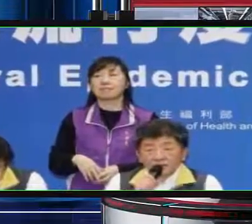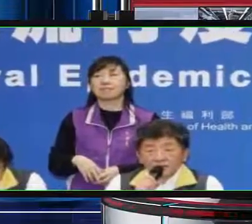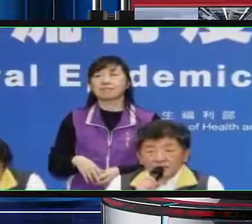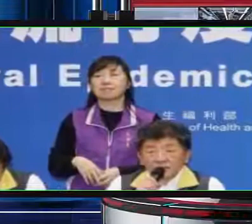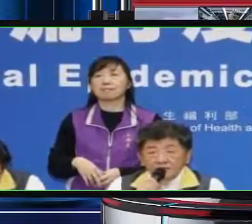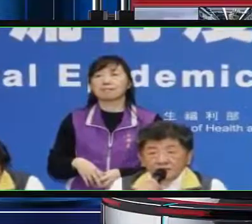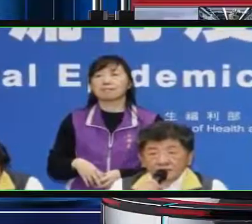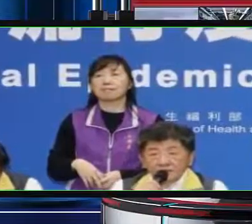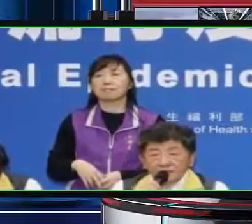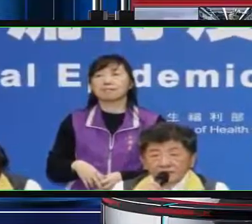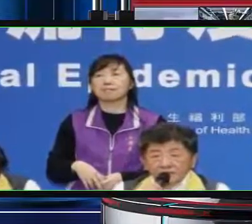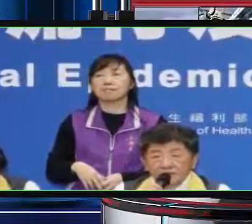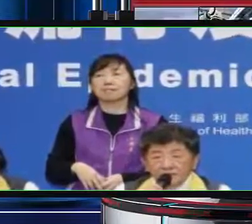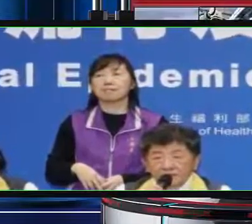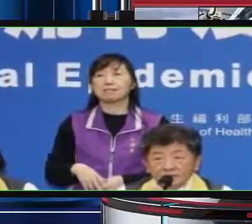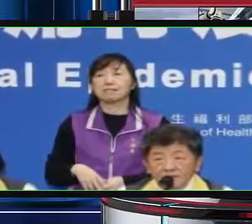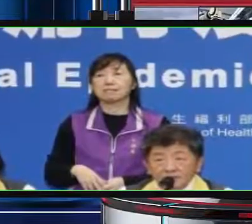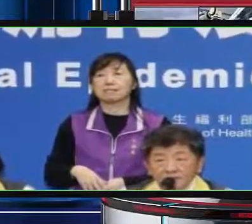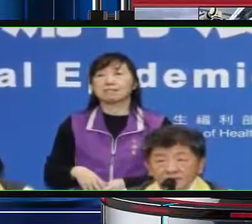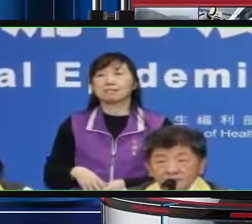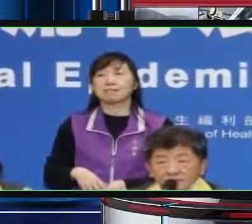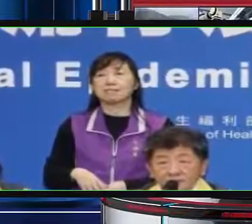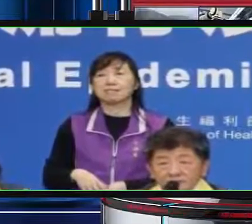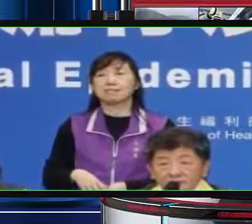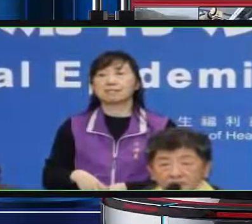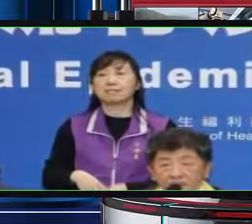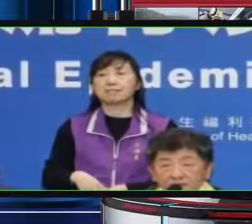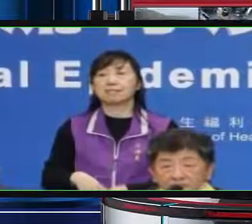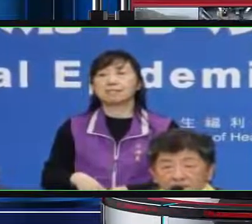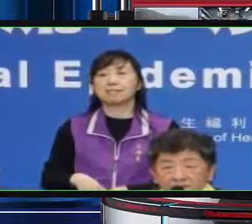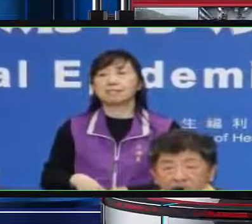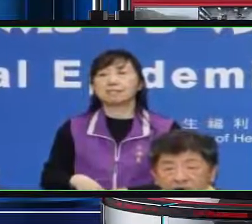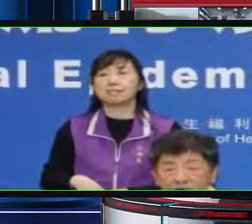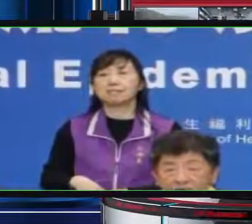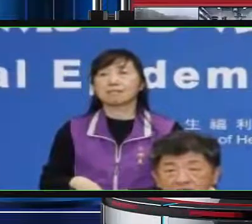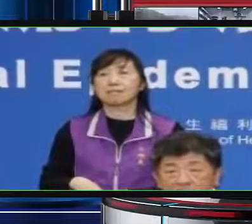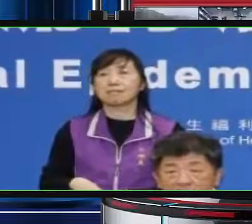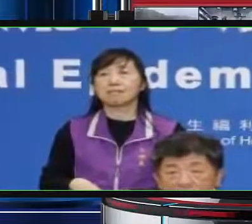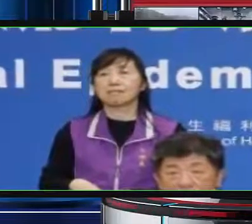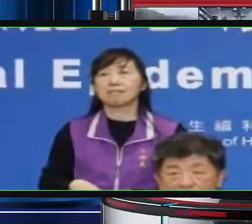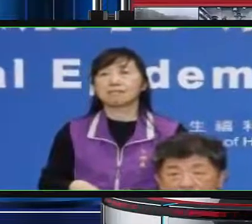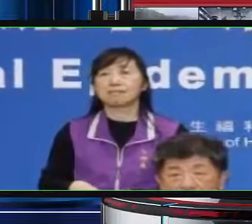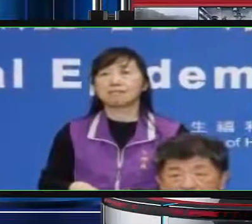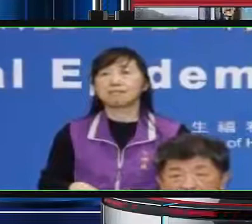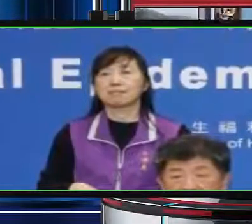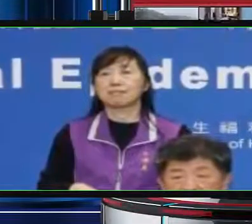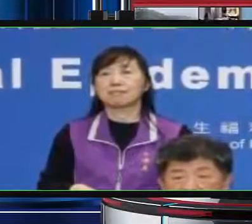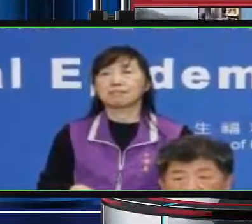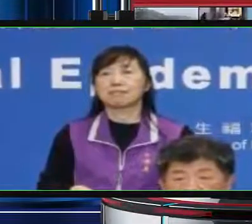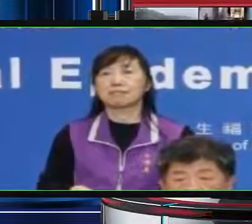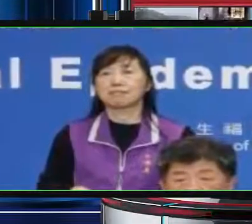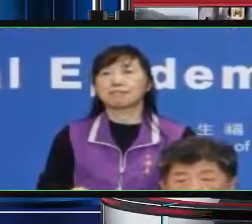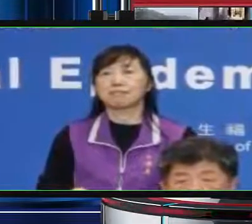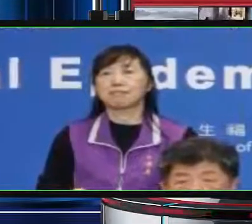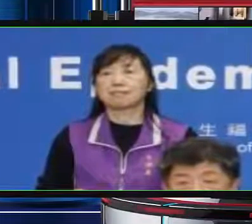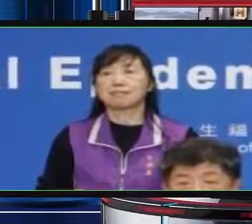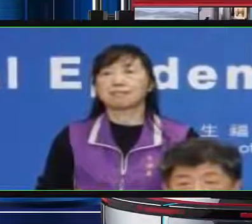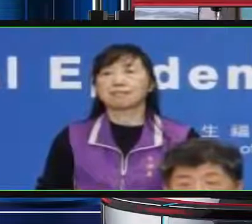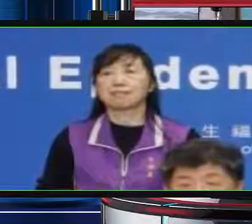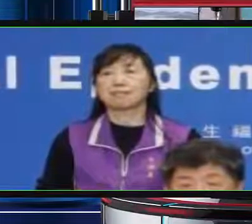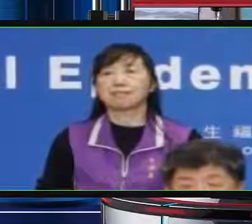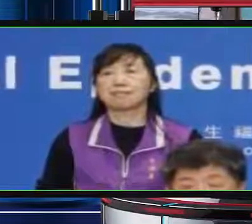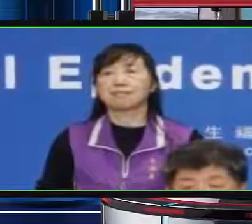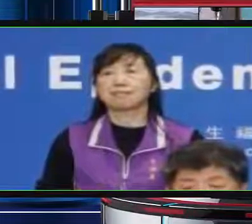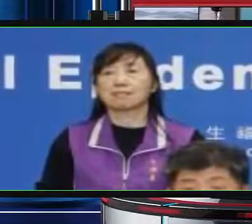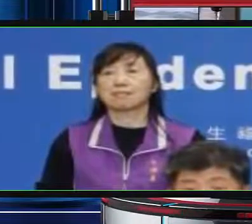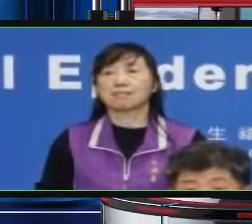汉肺炎、新冠肺炎疫情延烧，中央疫情指挥中心昨28日召开记者会，证